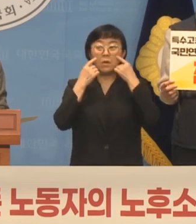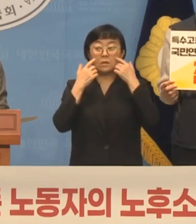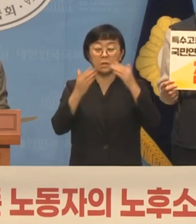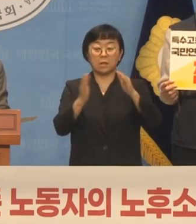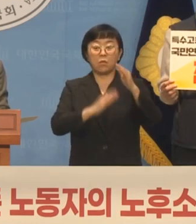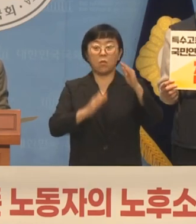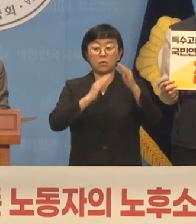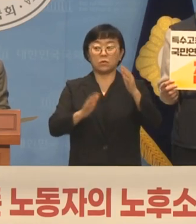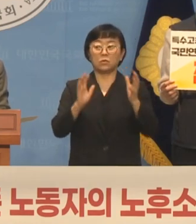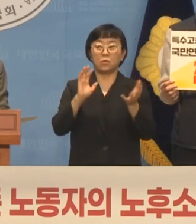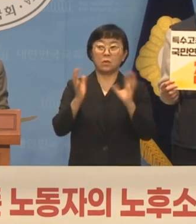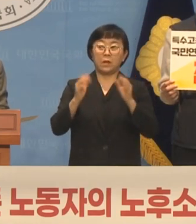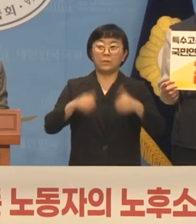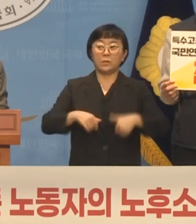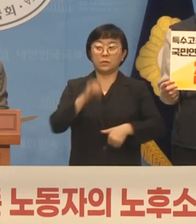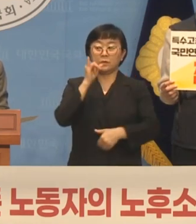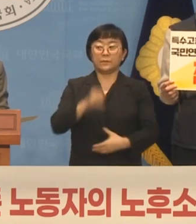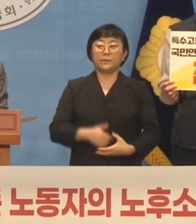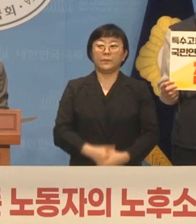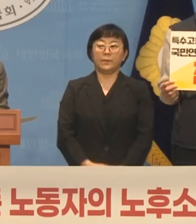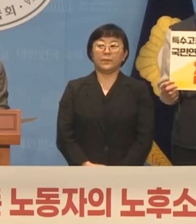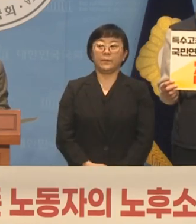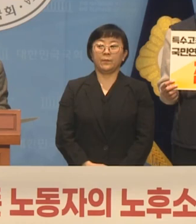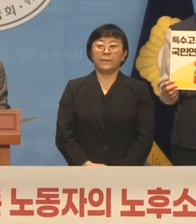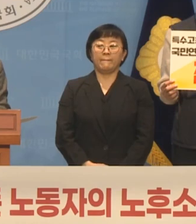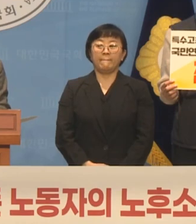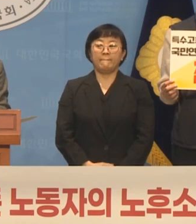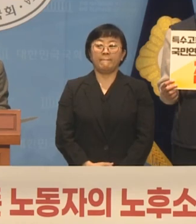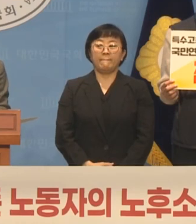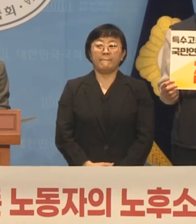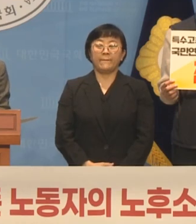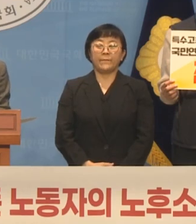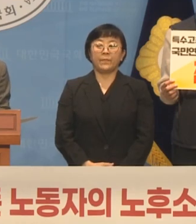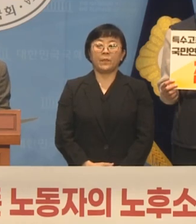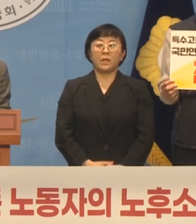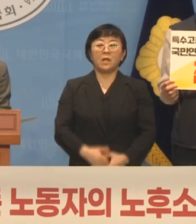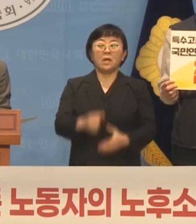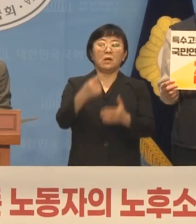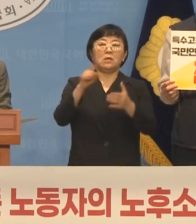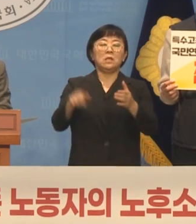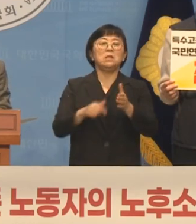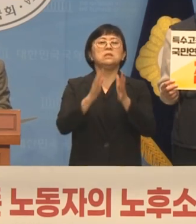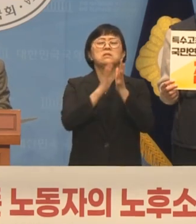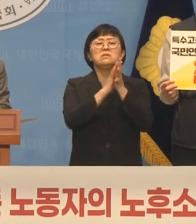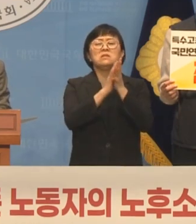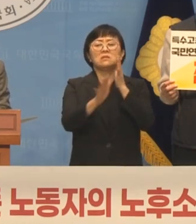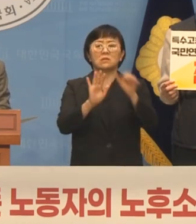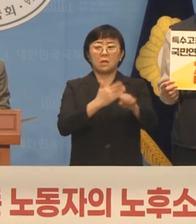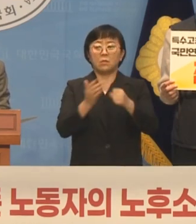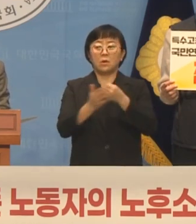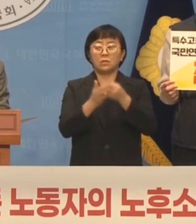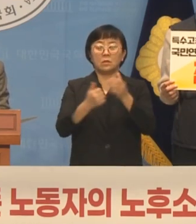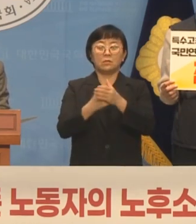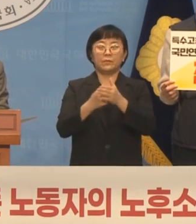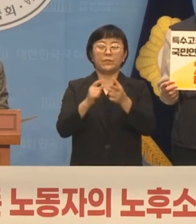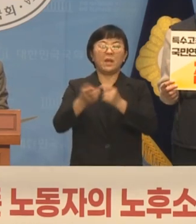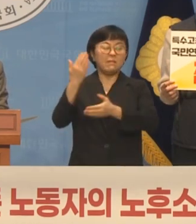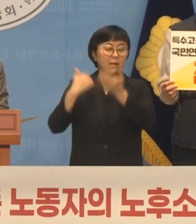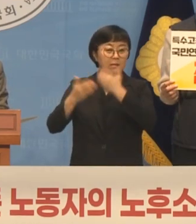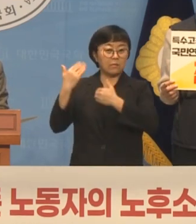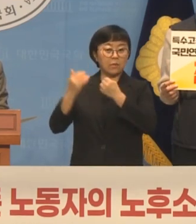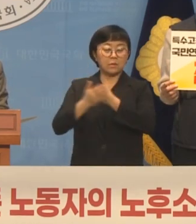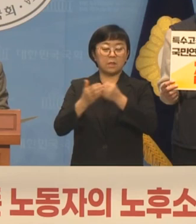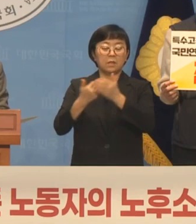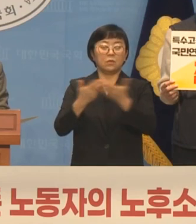공론화위원회에서 다루어져야 한다고 생각합니다. 낡은 시대의 질서가 노동하는 사람들의 삶을